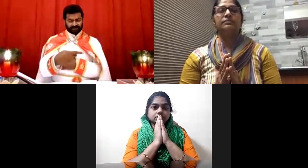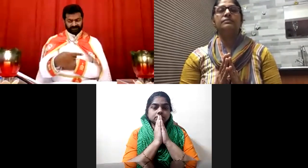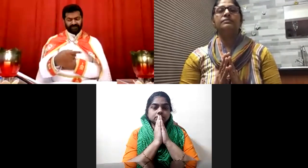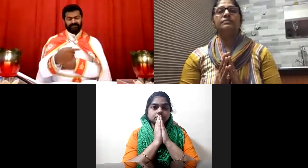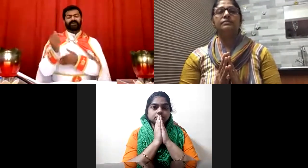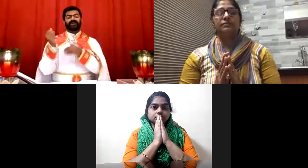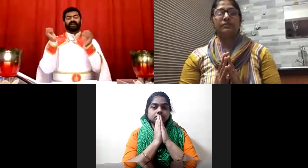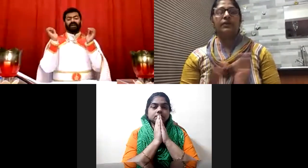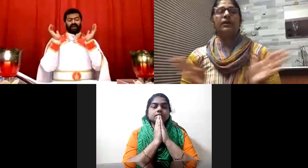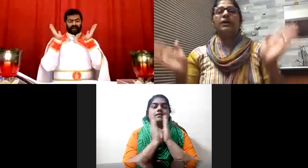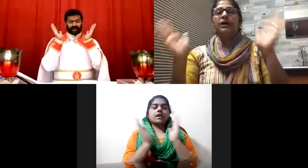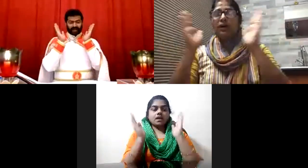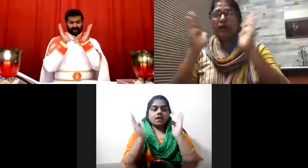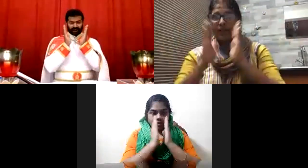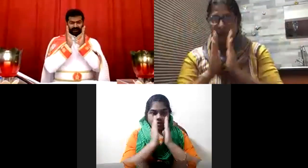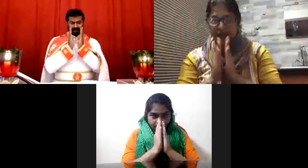നീക്കം.